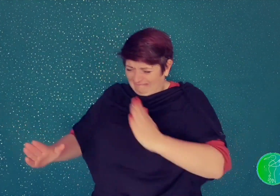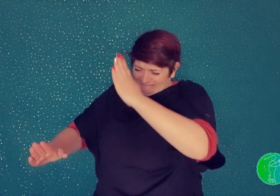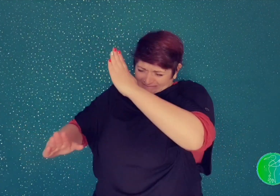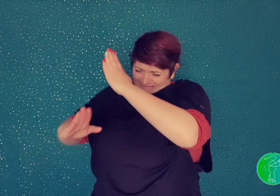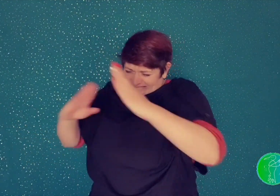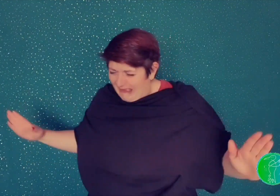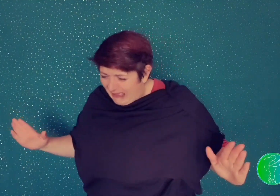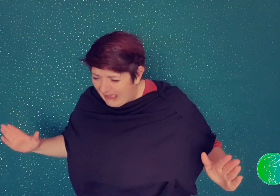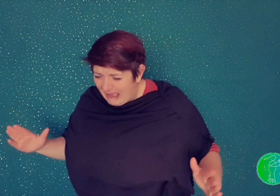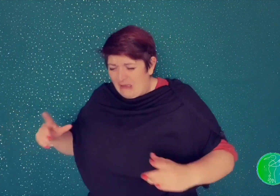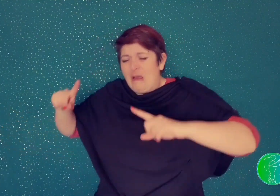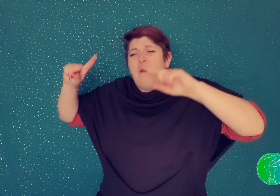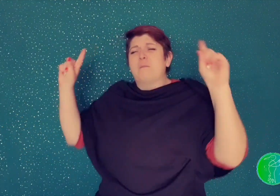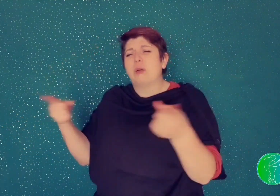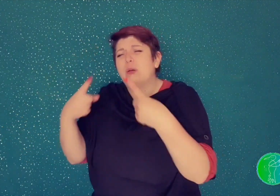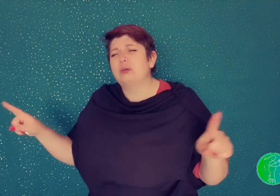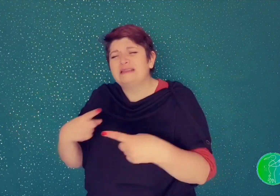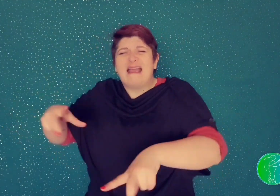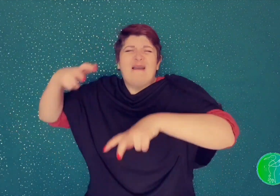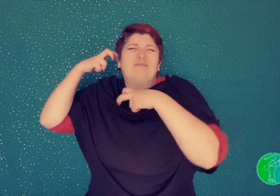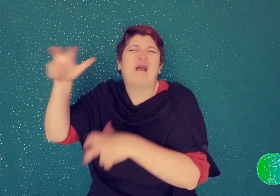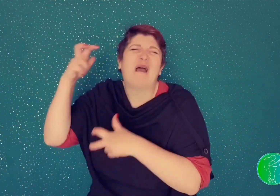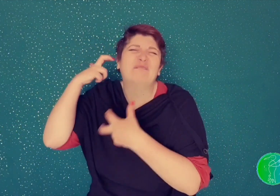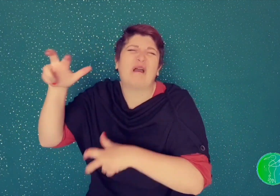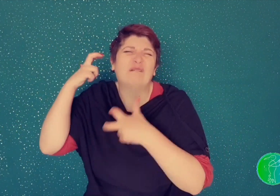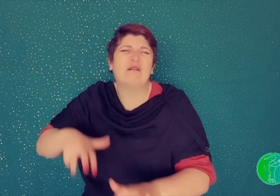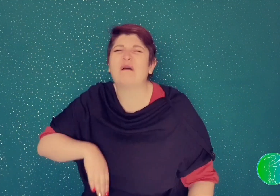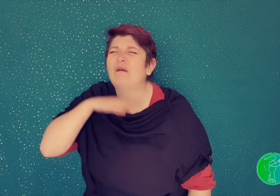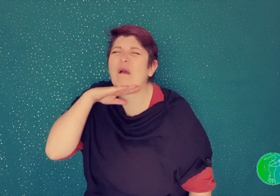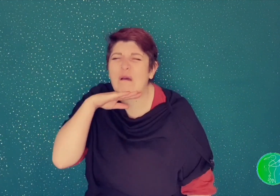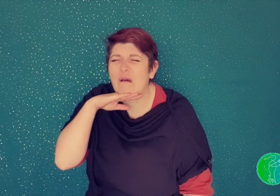Assez, cria la souris. Votre musique est trop bruyante.